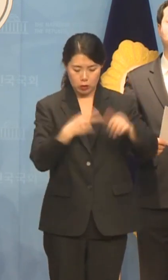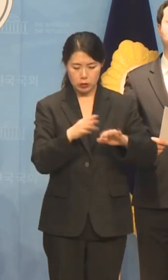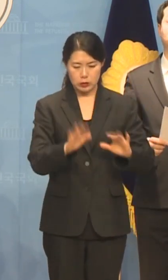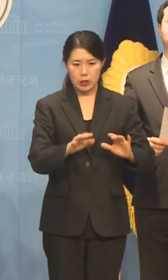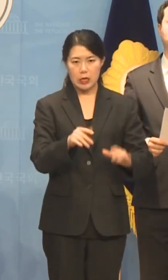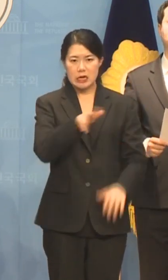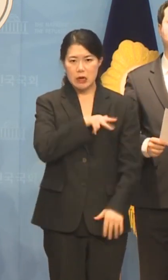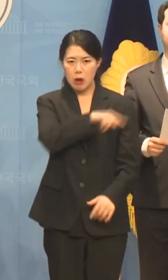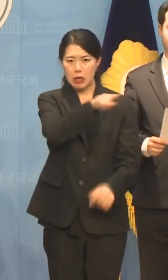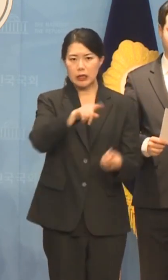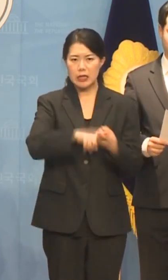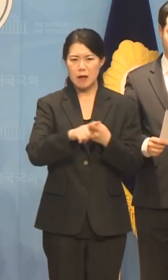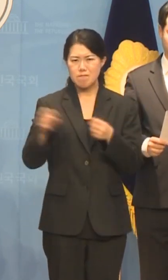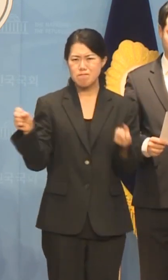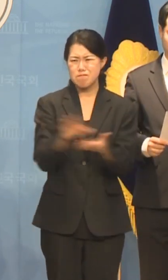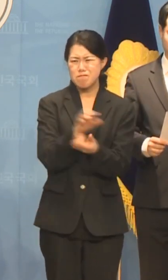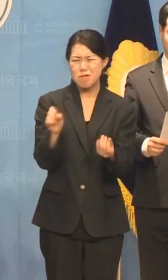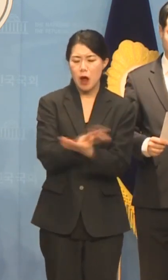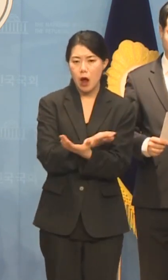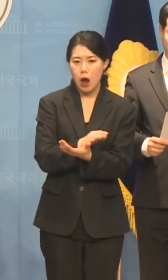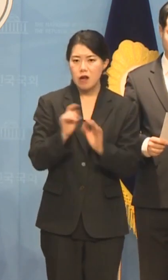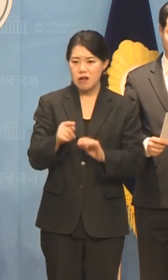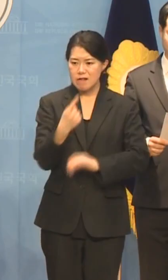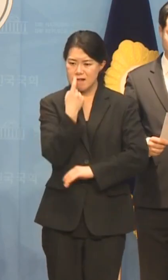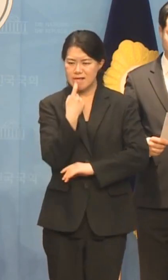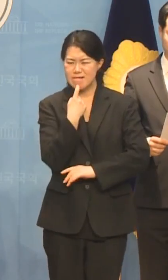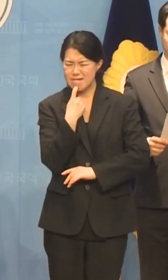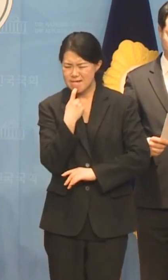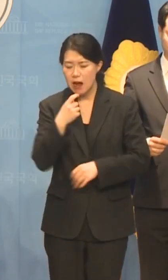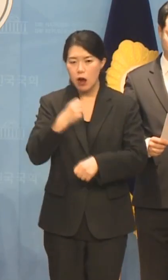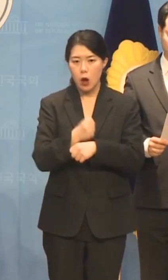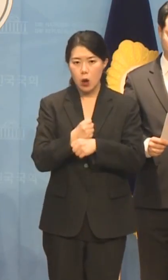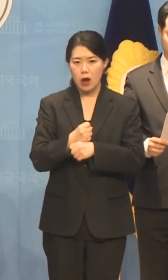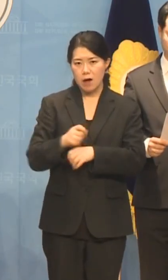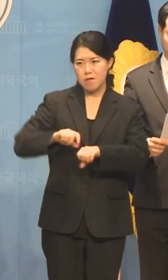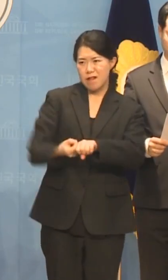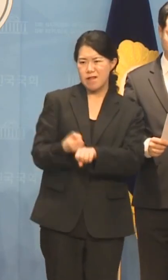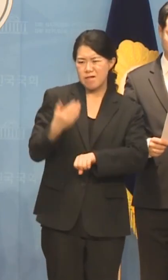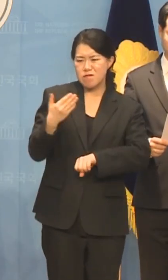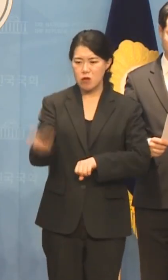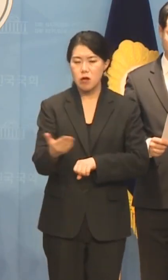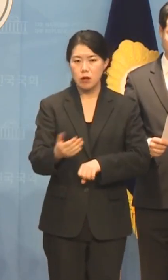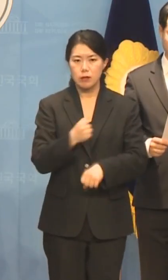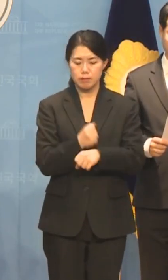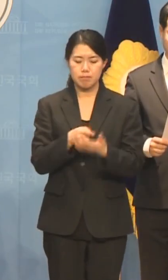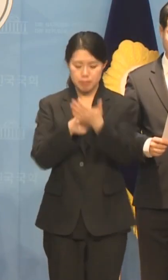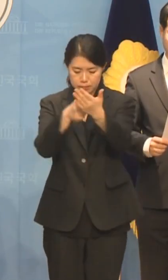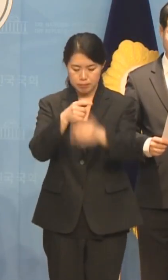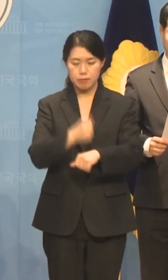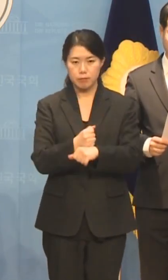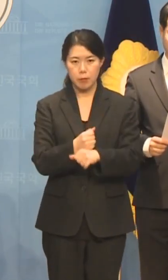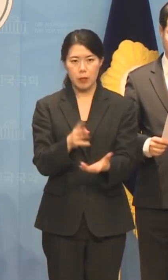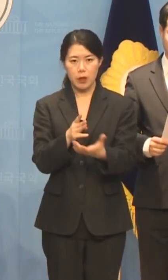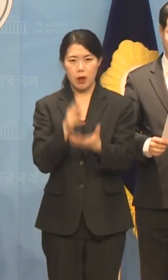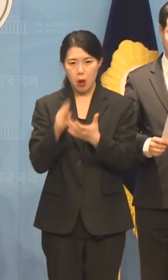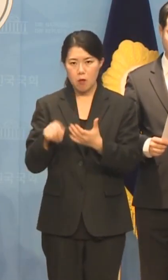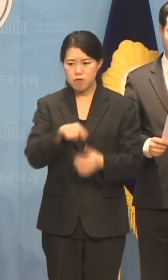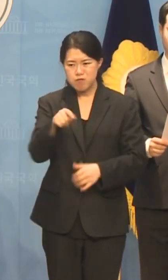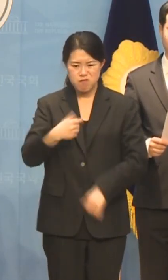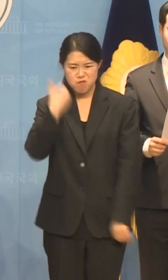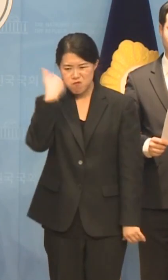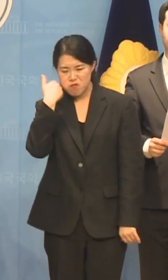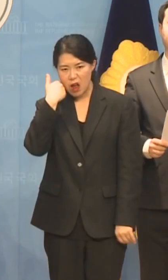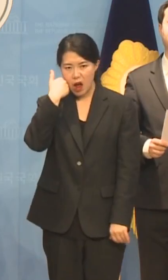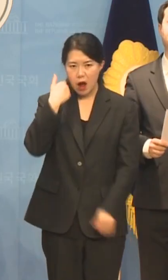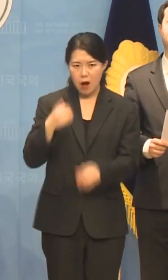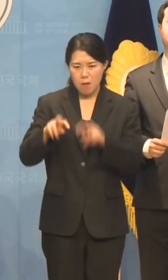일삼는 극우 폭도들을 끝까지 추적하여 강력히 처벌할 것을 촉구한다. 테러 업무의 배후와